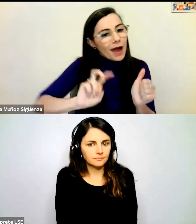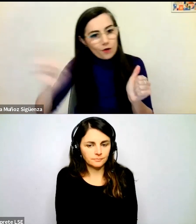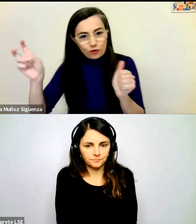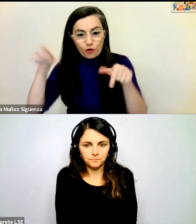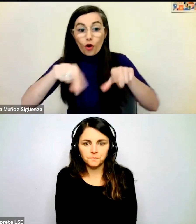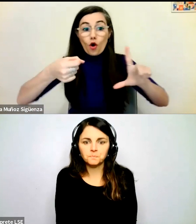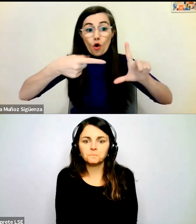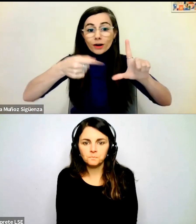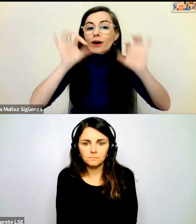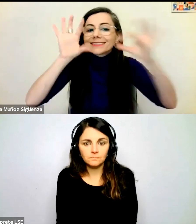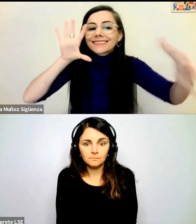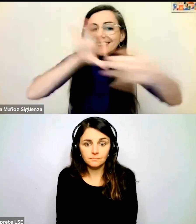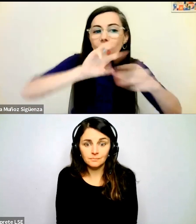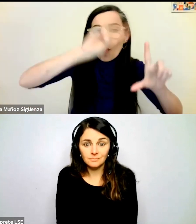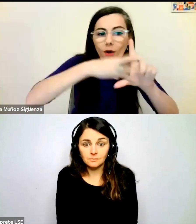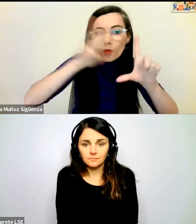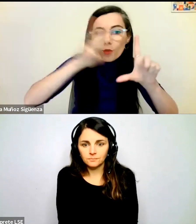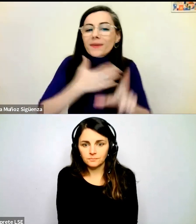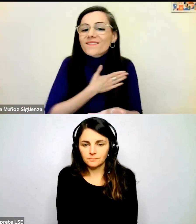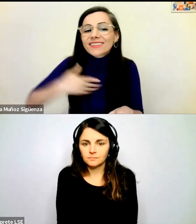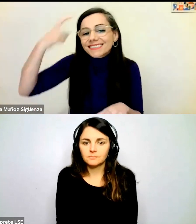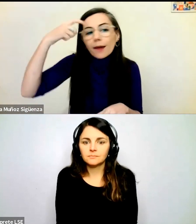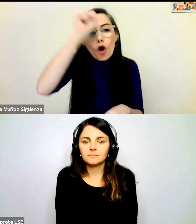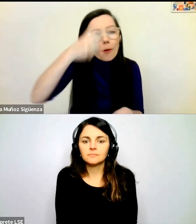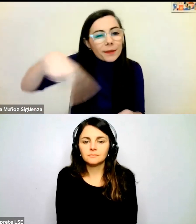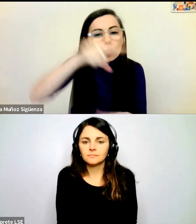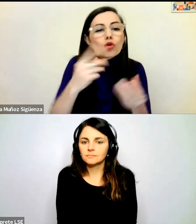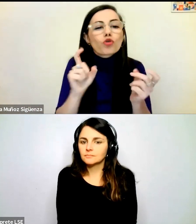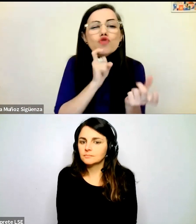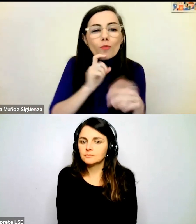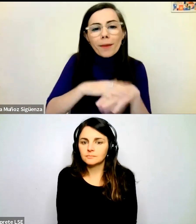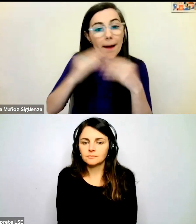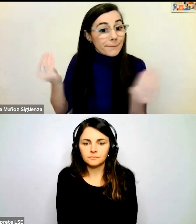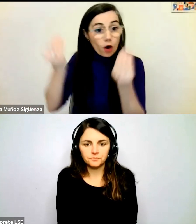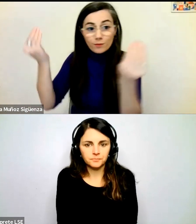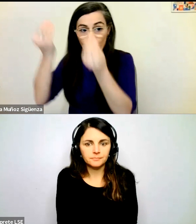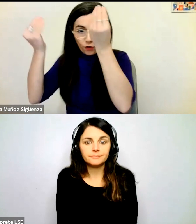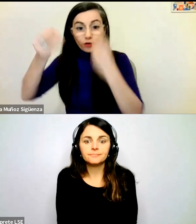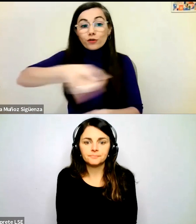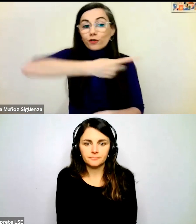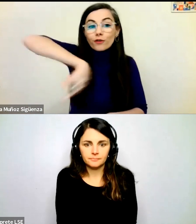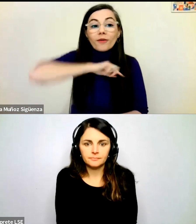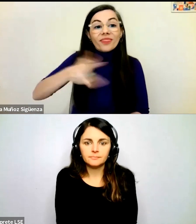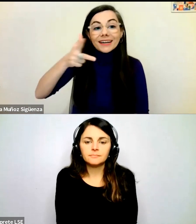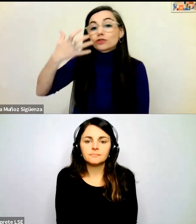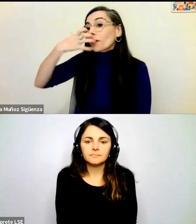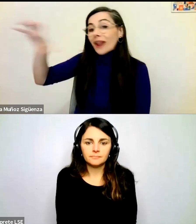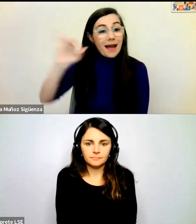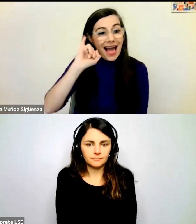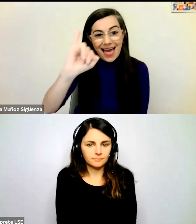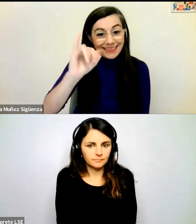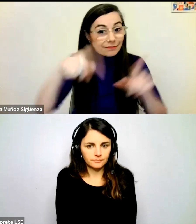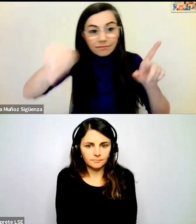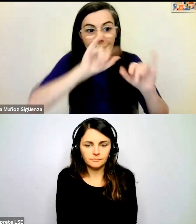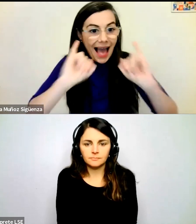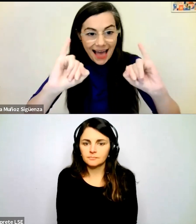la ley de la ley Leysign y de la web de autodefensa, y que lo que queremos saber es vuestra opinión de cómo podemos mejorar estas